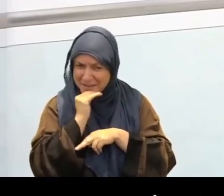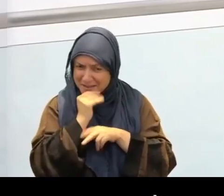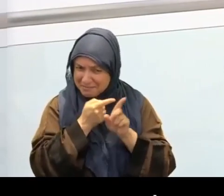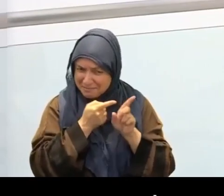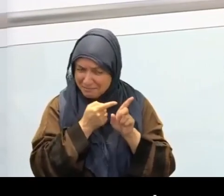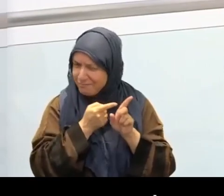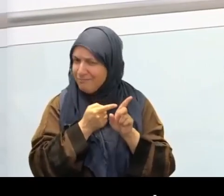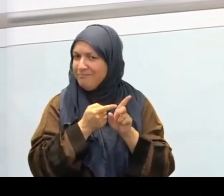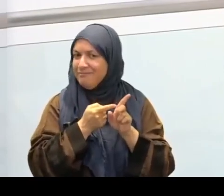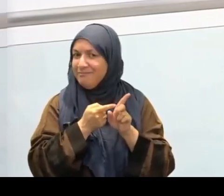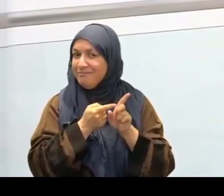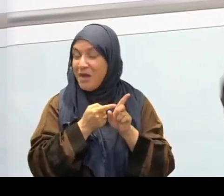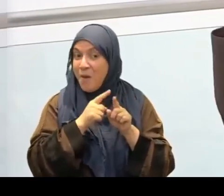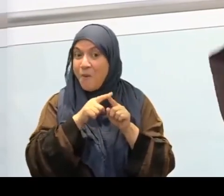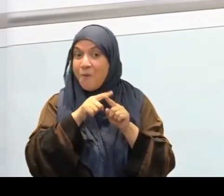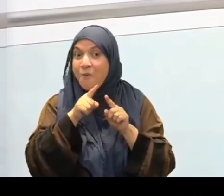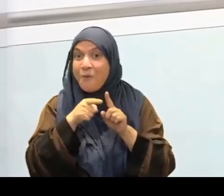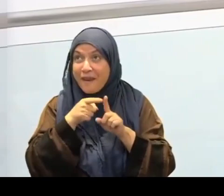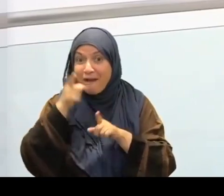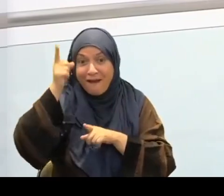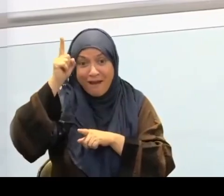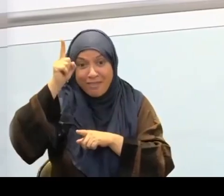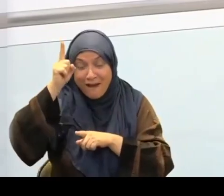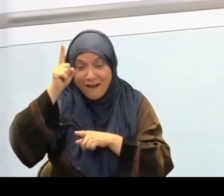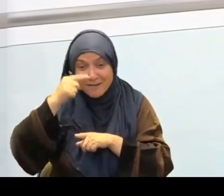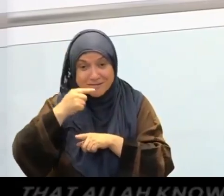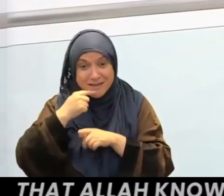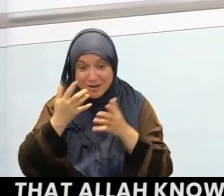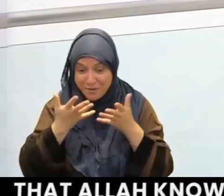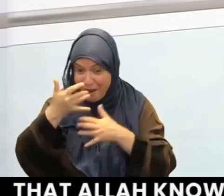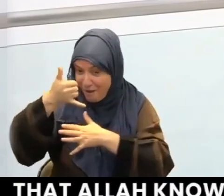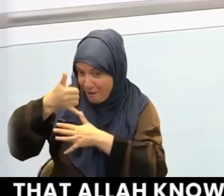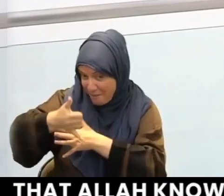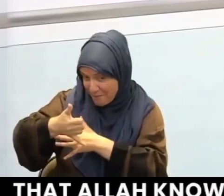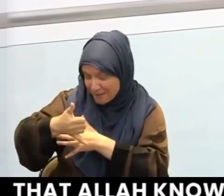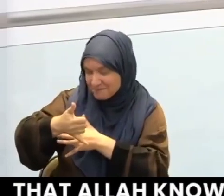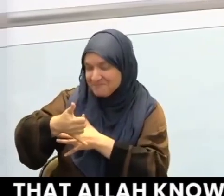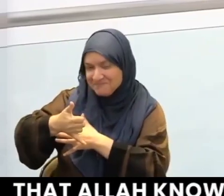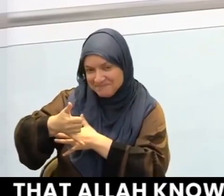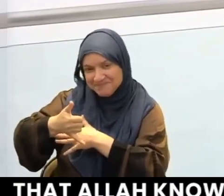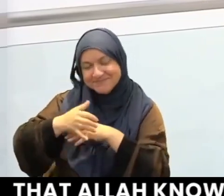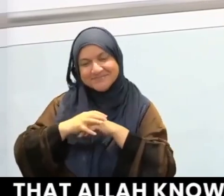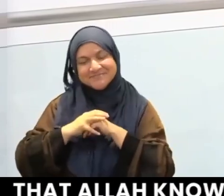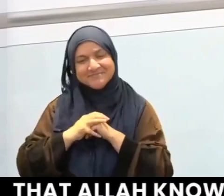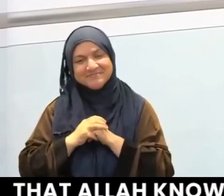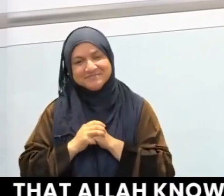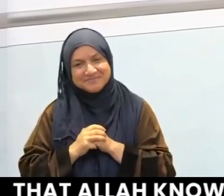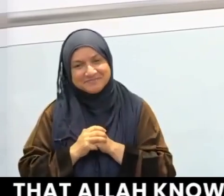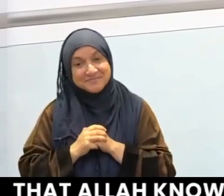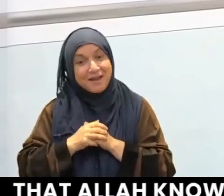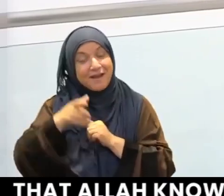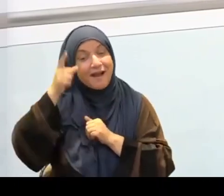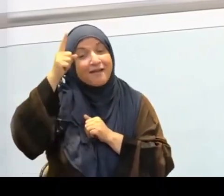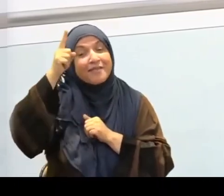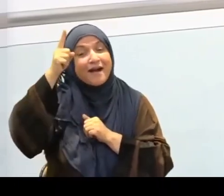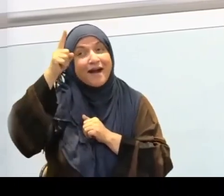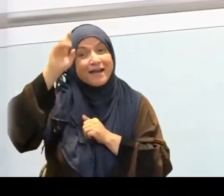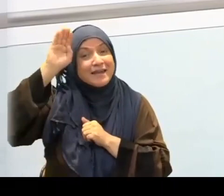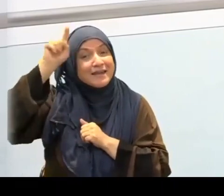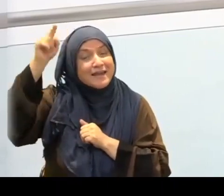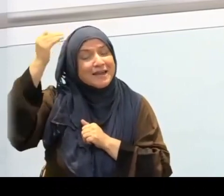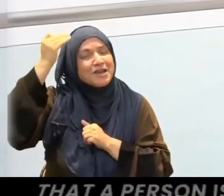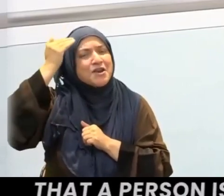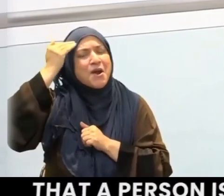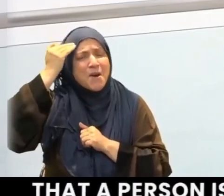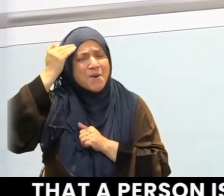Allah subhanahu wa ta'ala says, يَعْنَمُ خَائِنَةَ الْأَعْيُنِ وَمَا تُخْفِ الصُّدُورِ, that Allah knows what the eyes, the fraud of the eyes, the betrayal of the eyes, what did we say